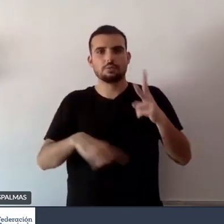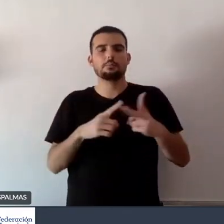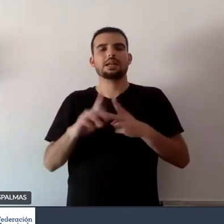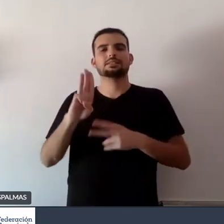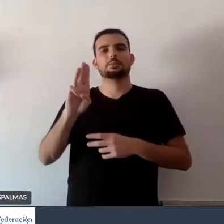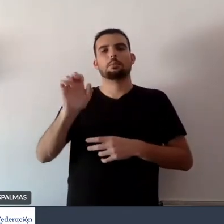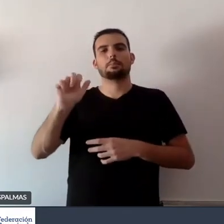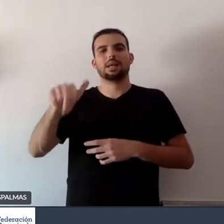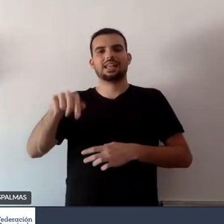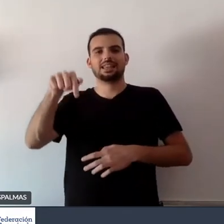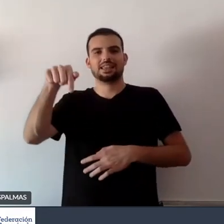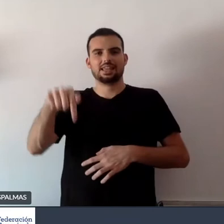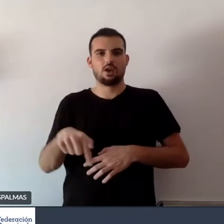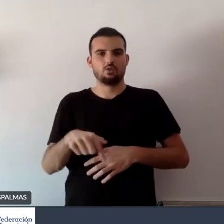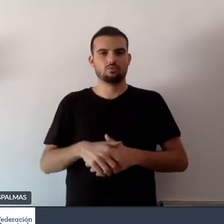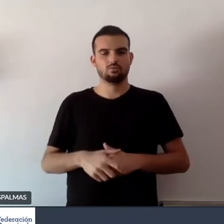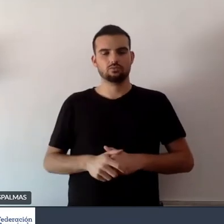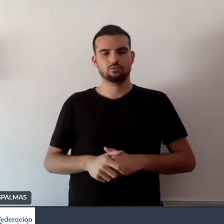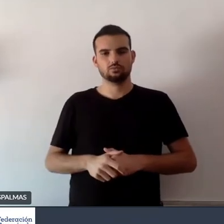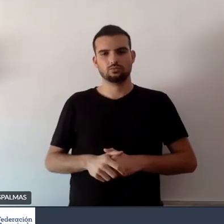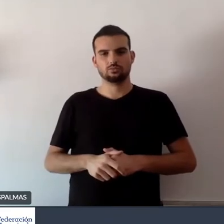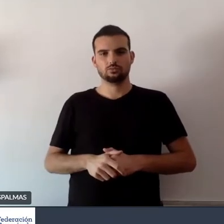exterior.